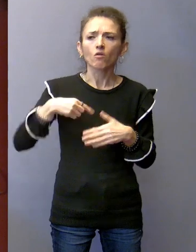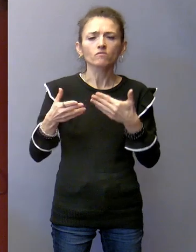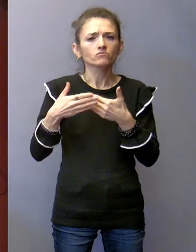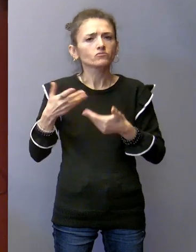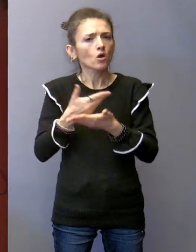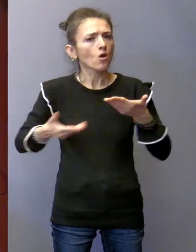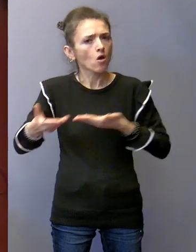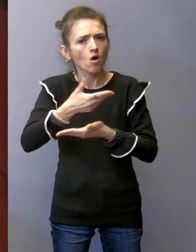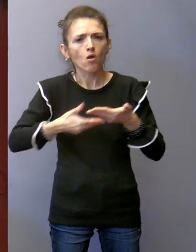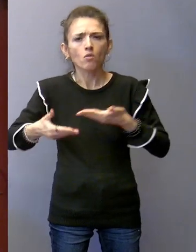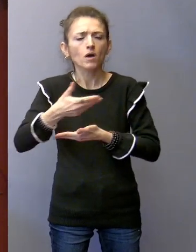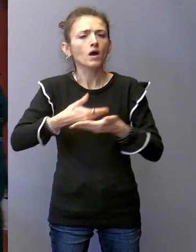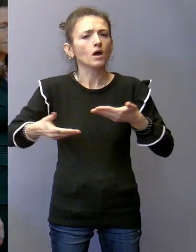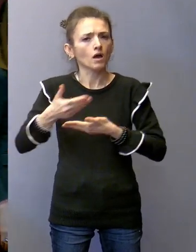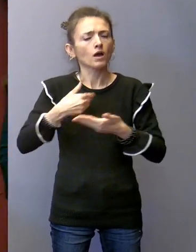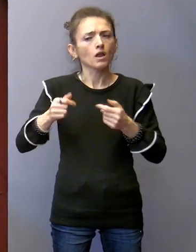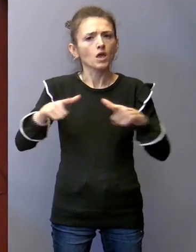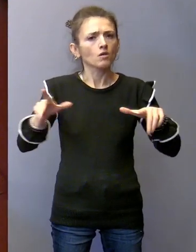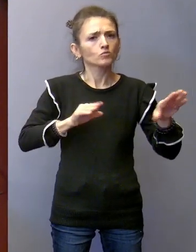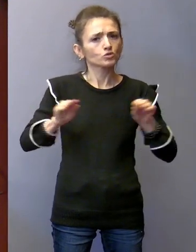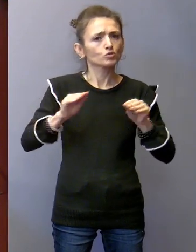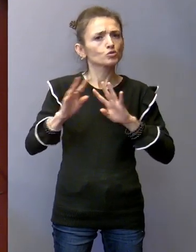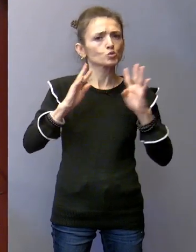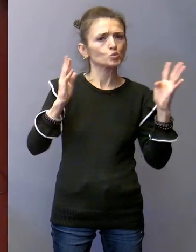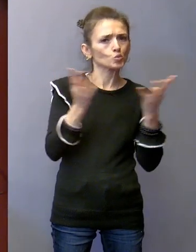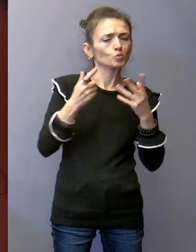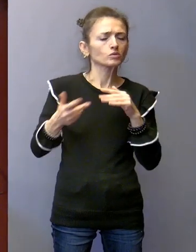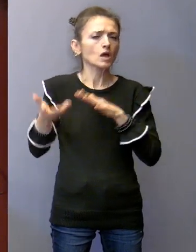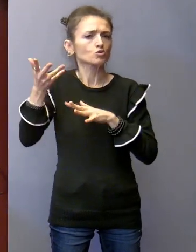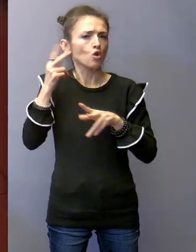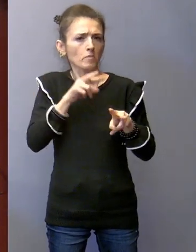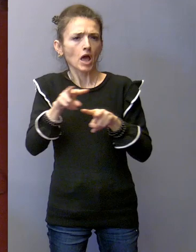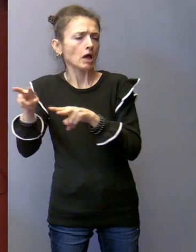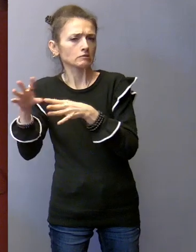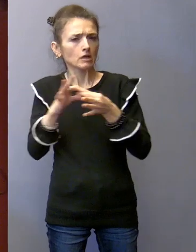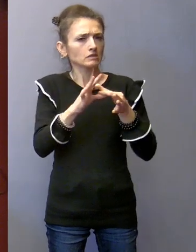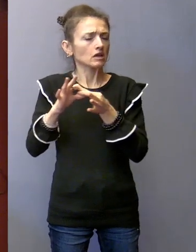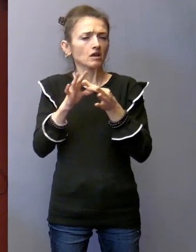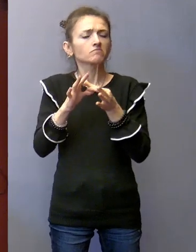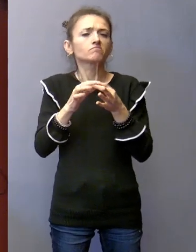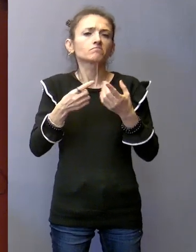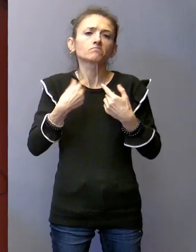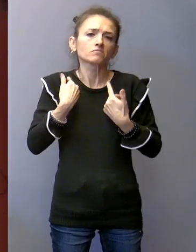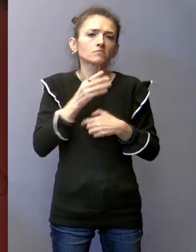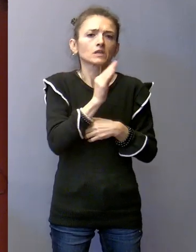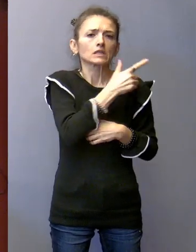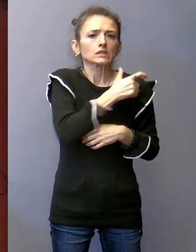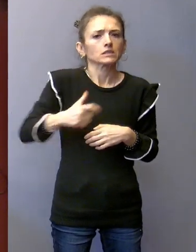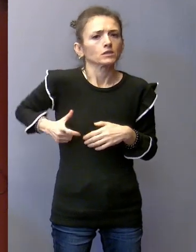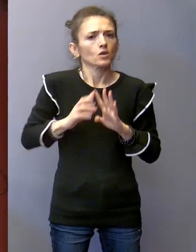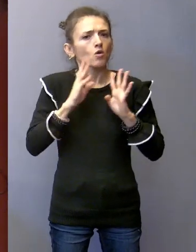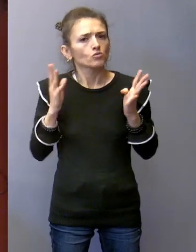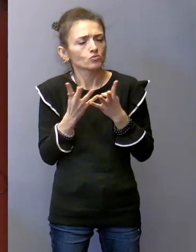collaborazione anche informale dell'urbanistica e della giunta con la Soprintendenza Francamente il fatto di impegnare il Sindaco la Giunta